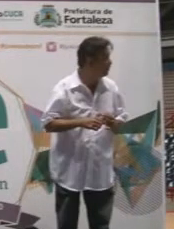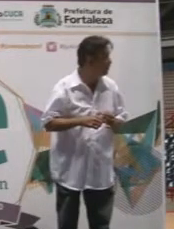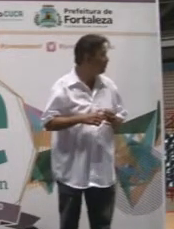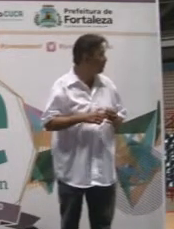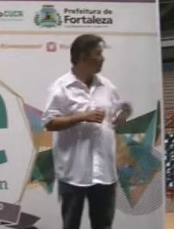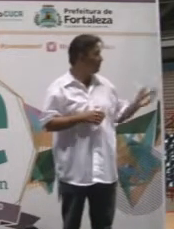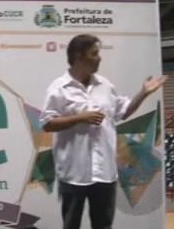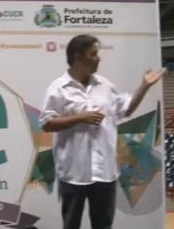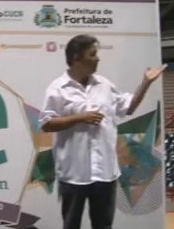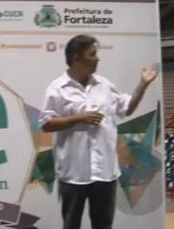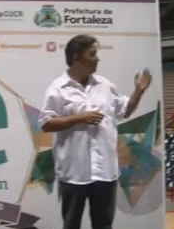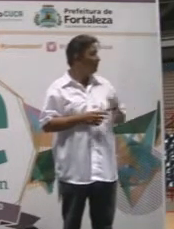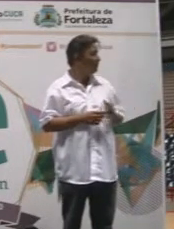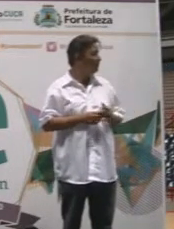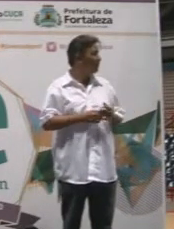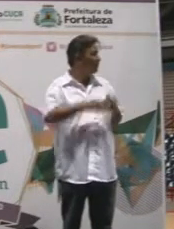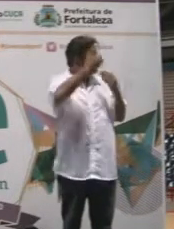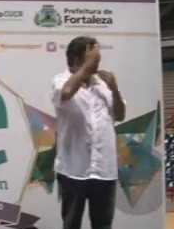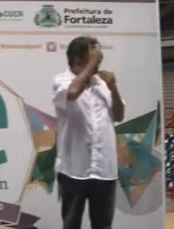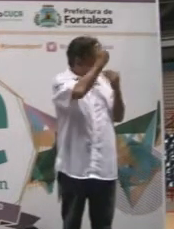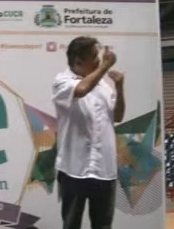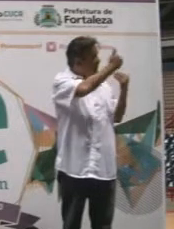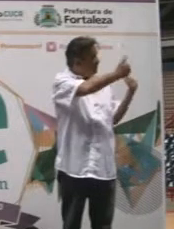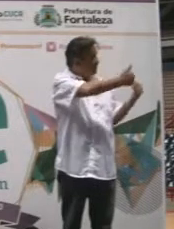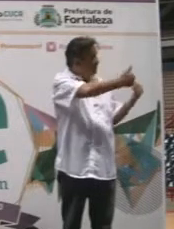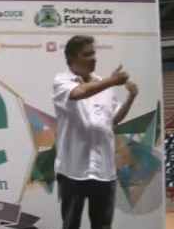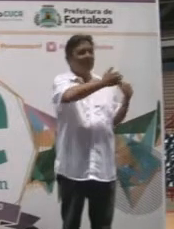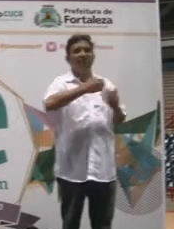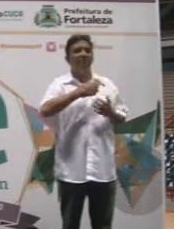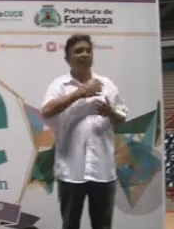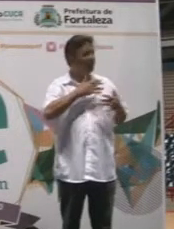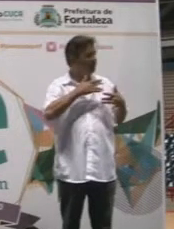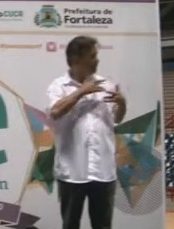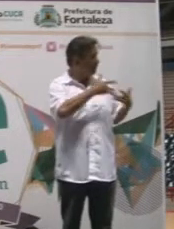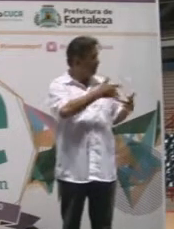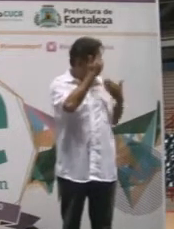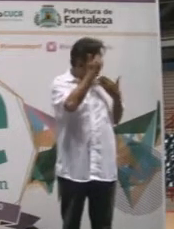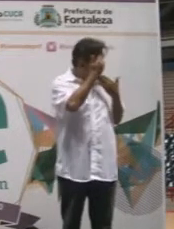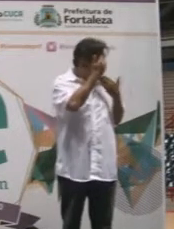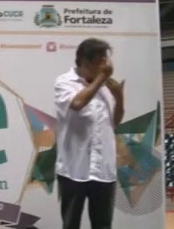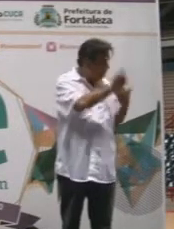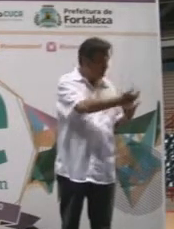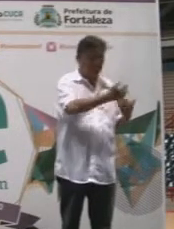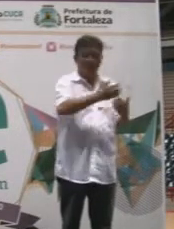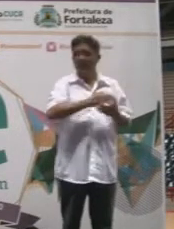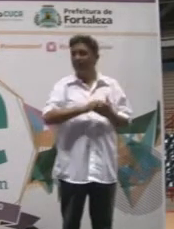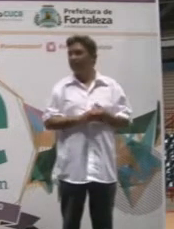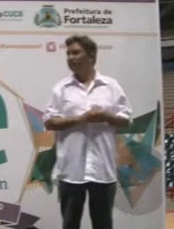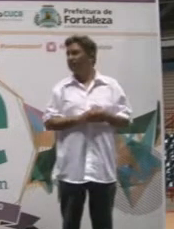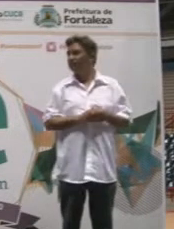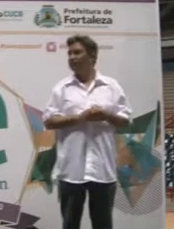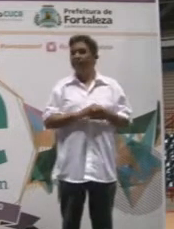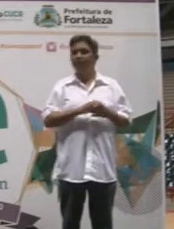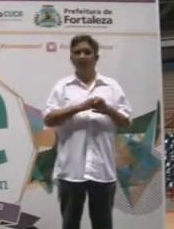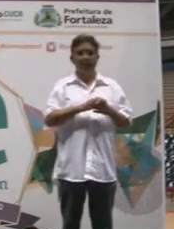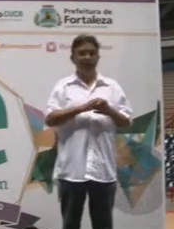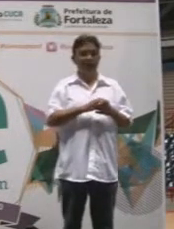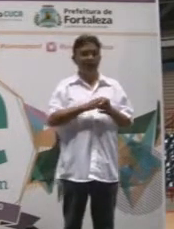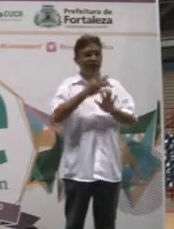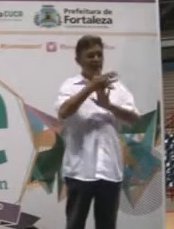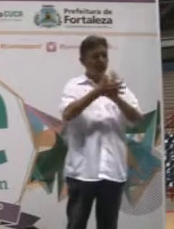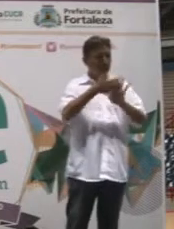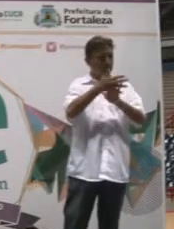Levante a mão, Fernanda, que eu lhe vejo. Fernanda, muito obrigado, Fernanda. De coração, muito, muito, muito obrigado. A mensagem que tem